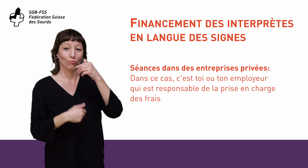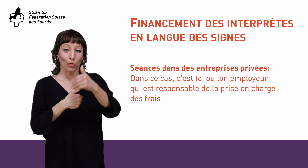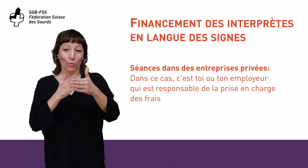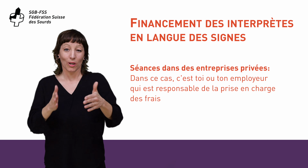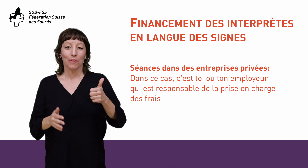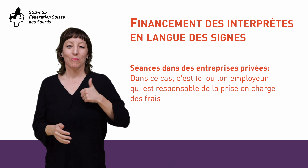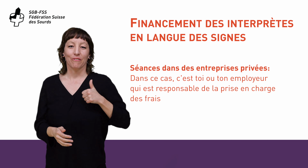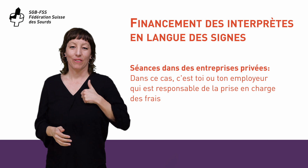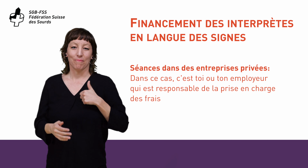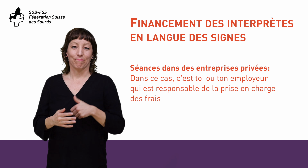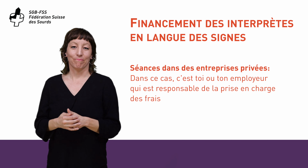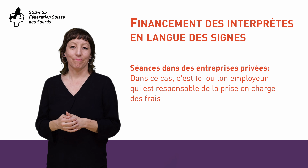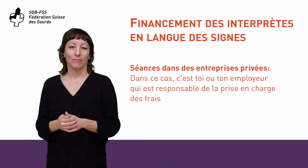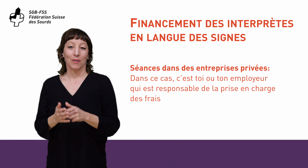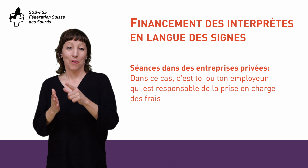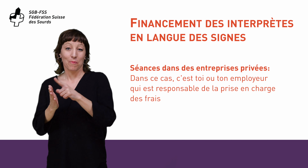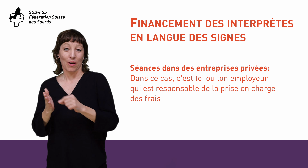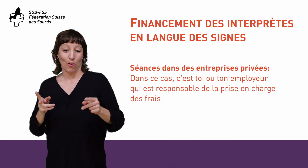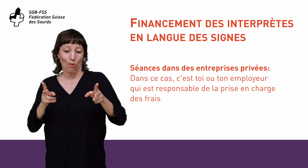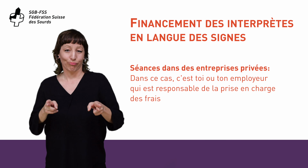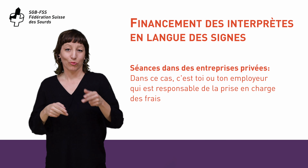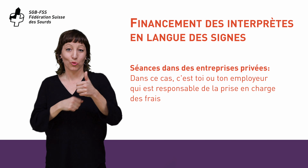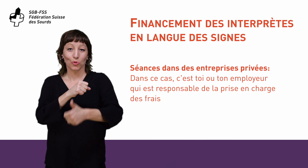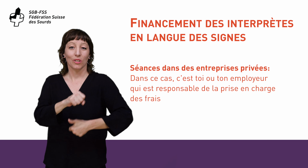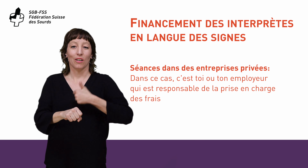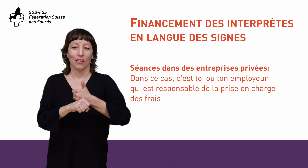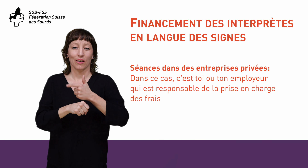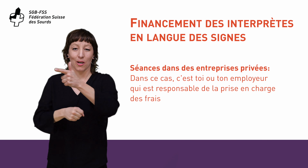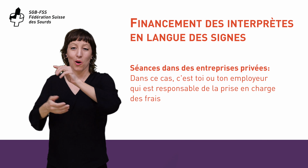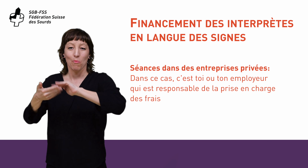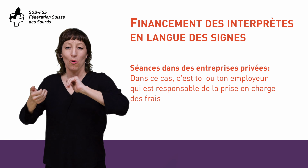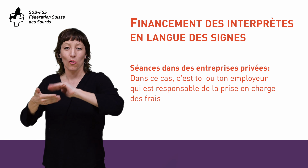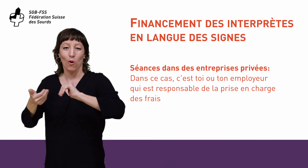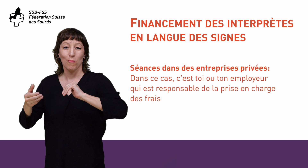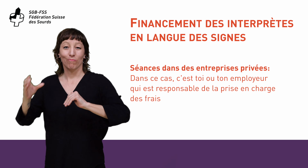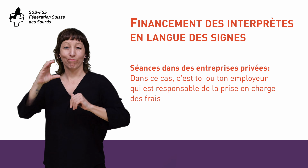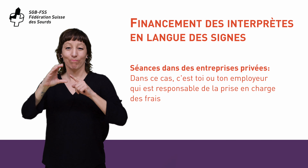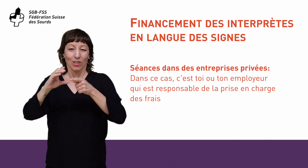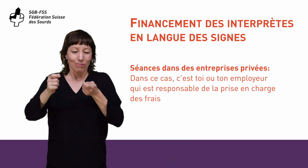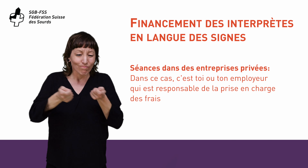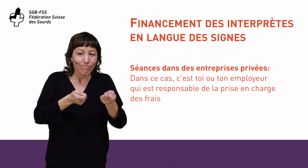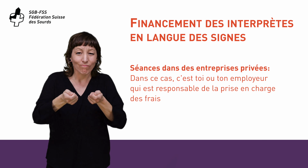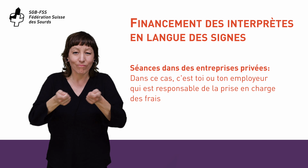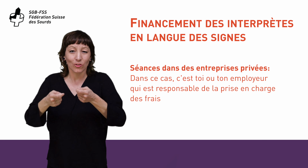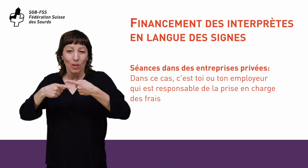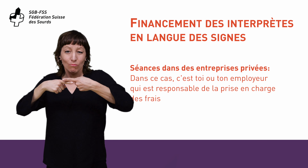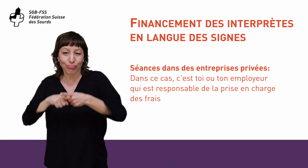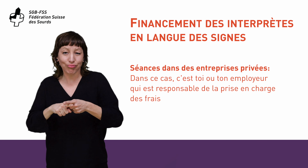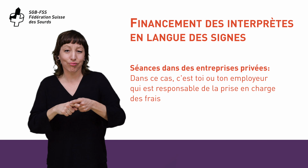interventions d'interprétation dans le domaine privé de personnes sourdes. Procom gère les montants et les